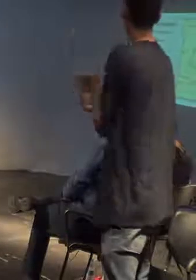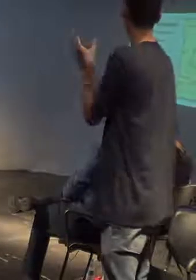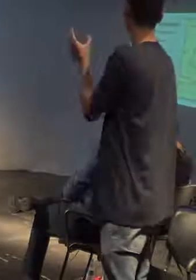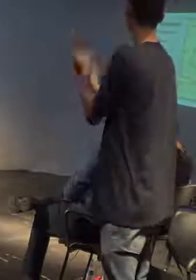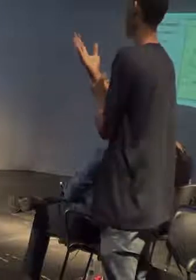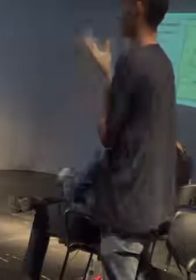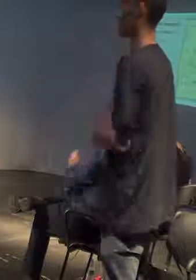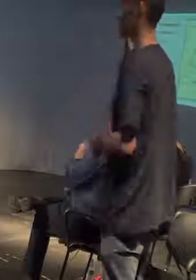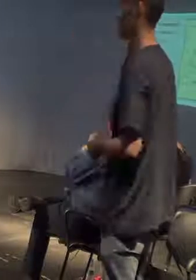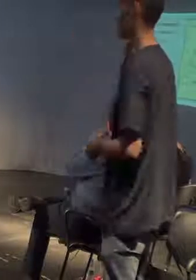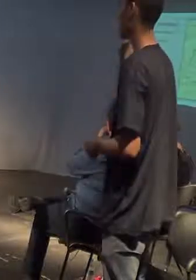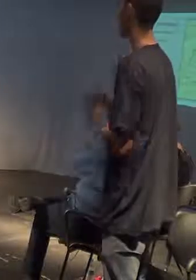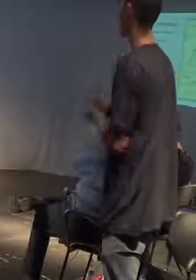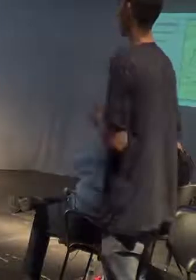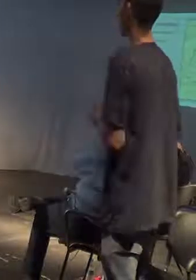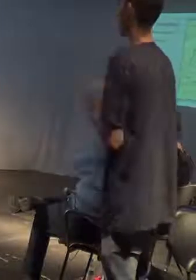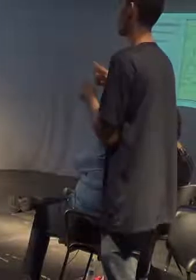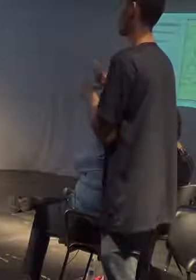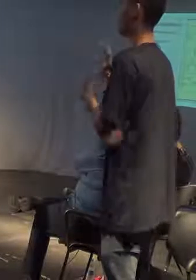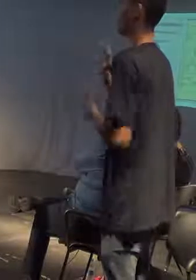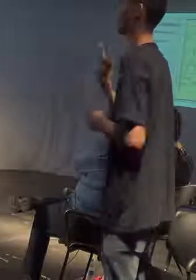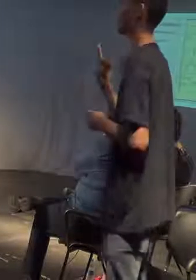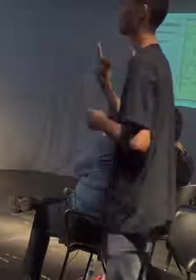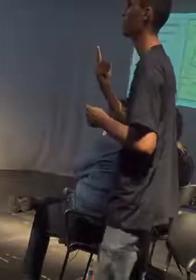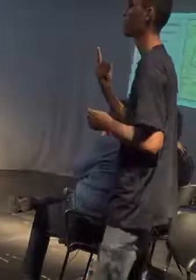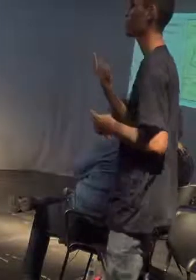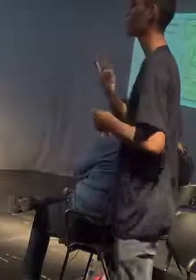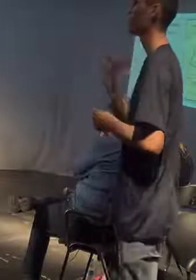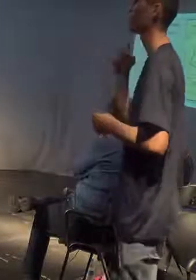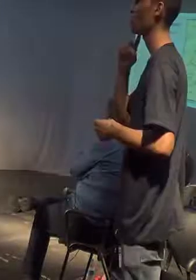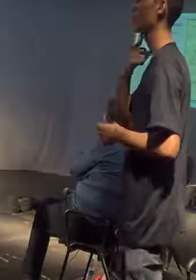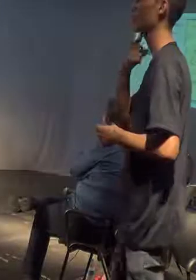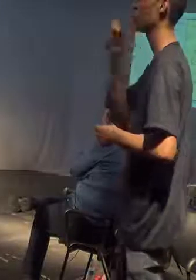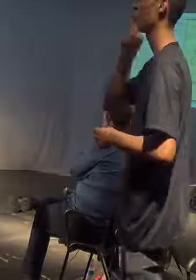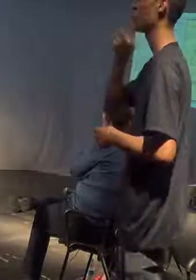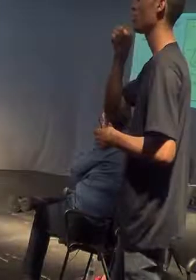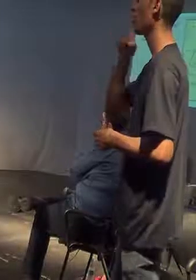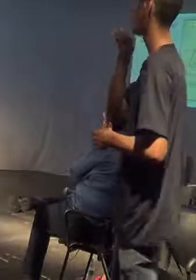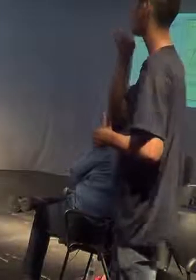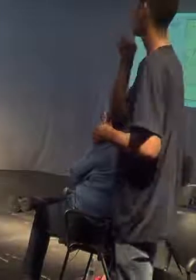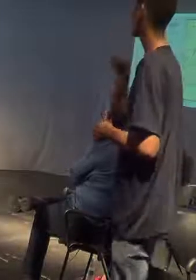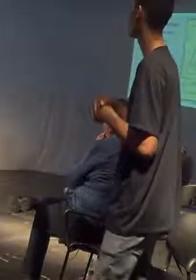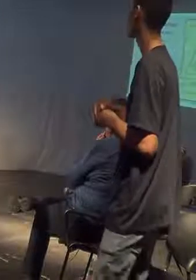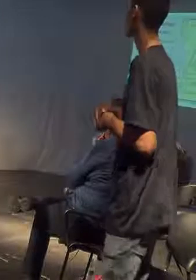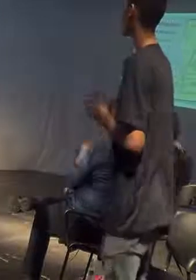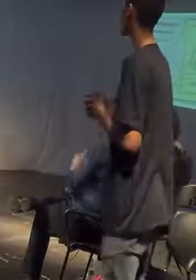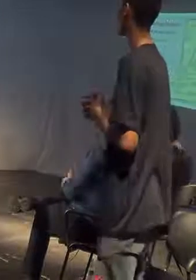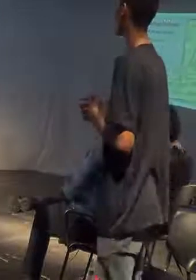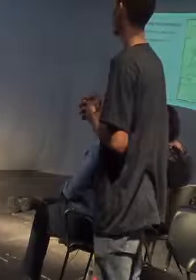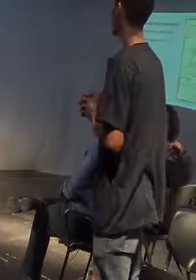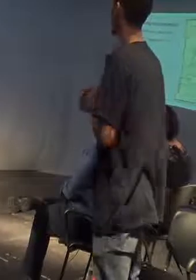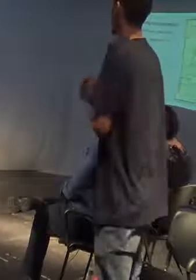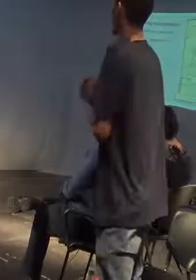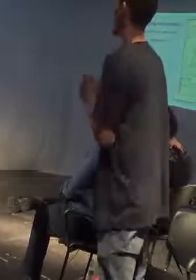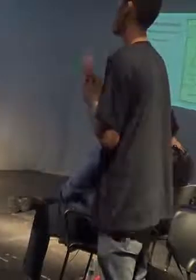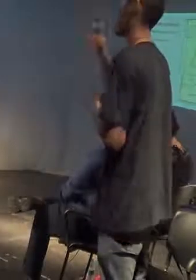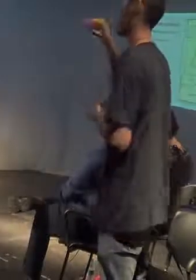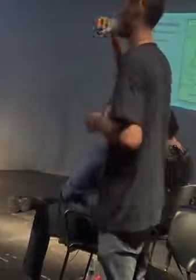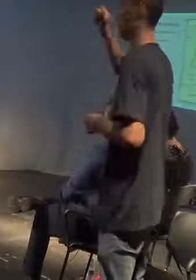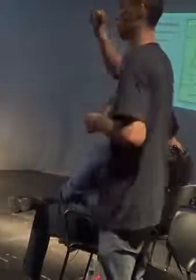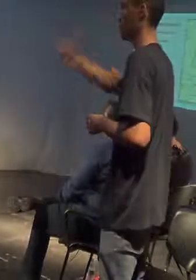chegou aqui, né? Mas era um porto precário. Agora, com o porto construído, com o porto pensado, com o